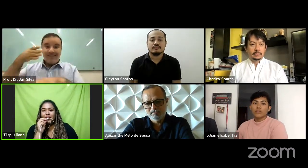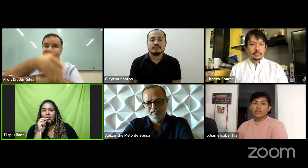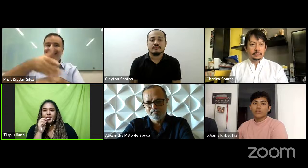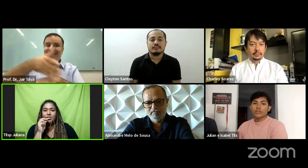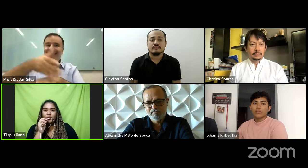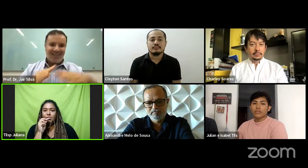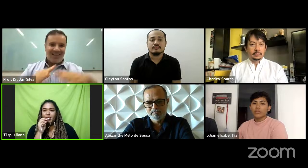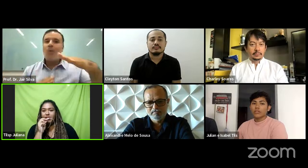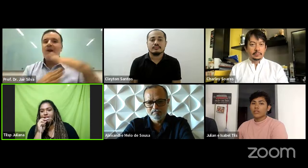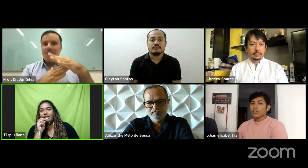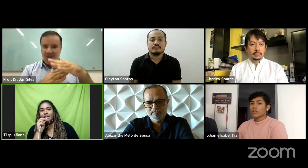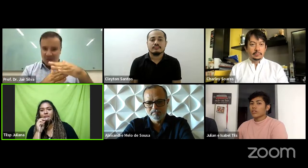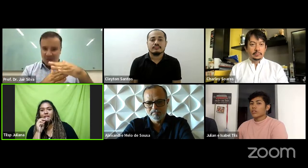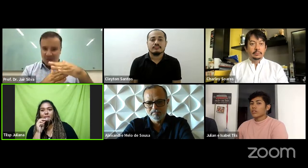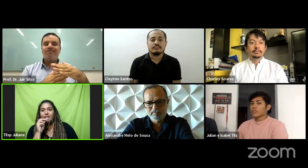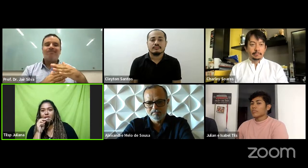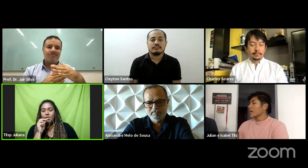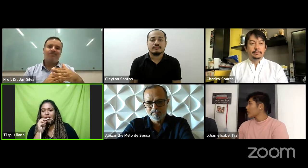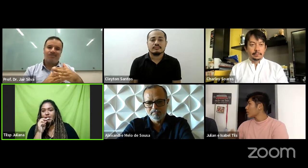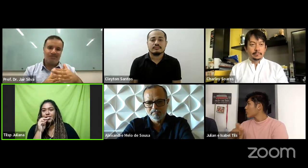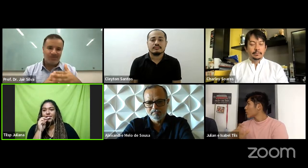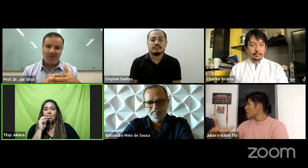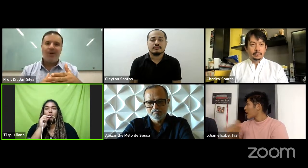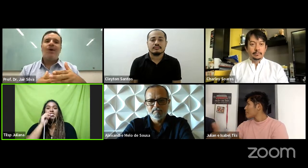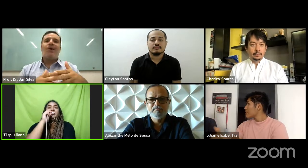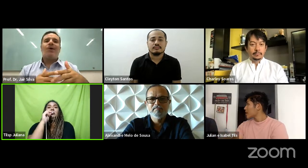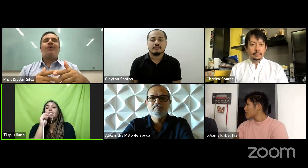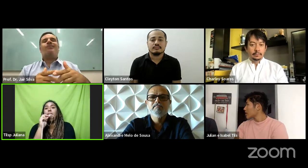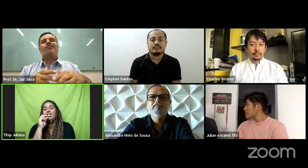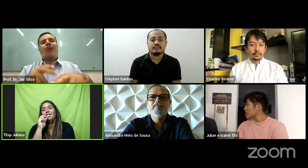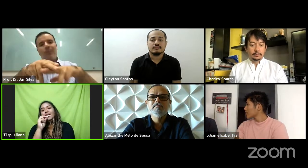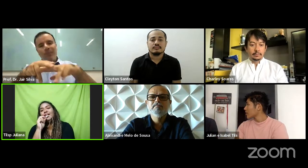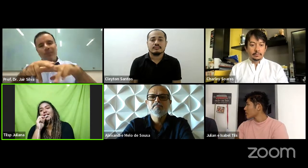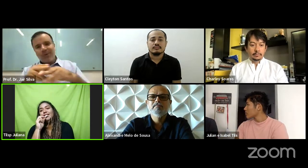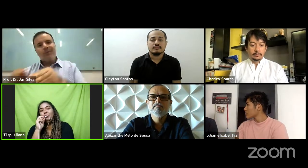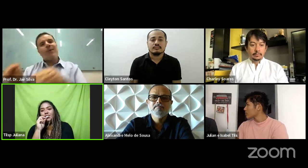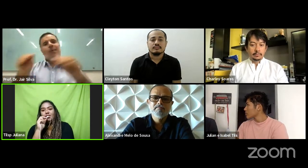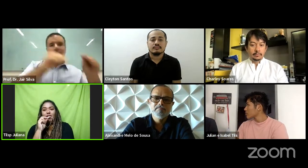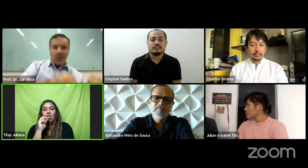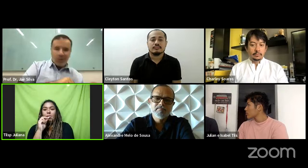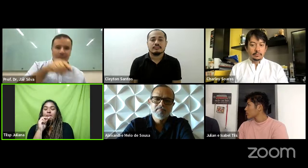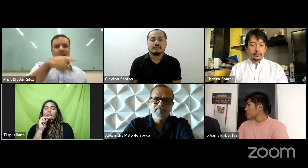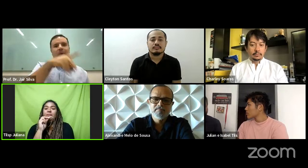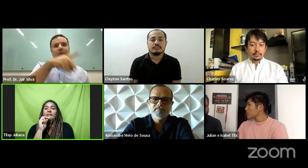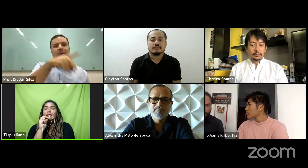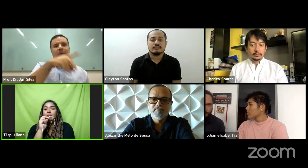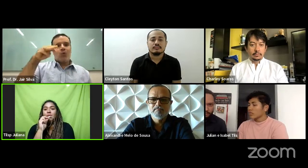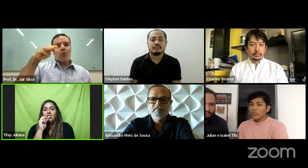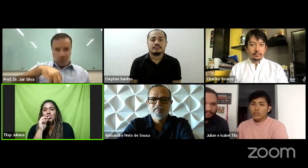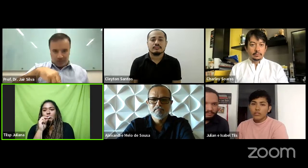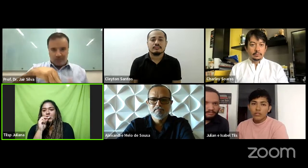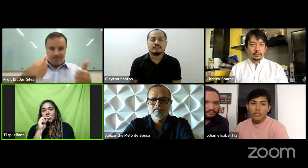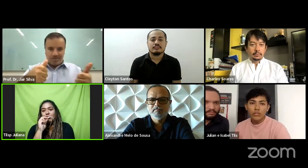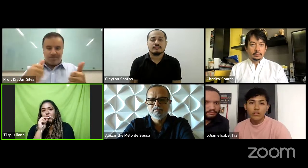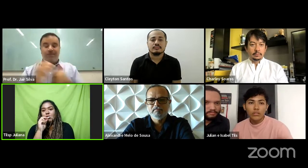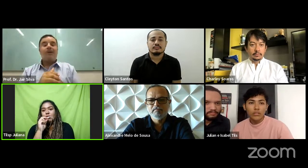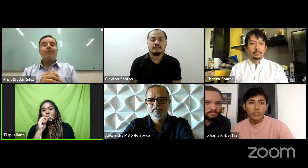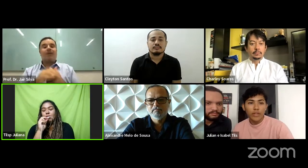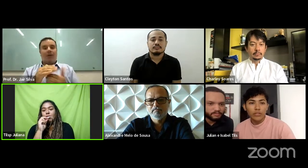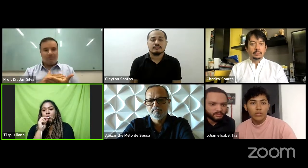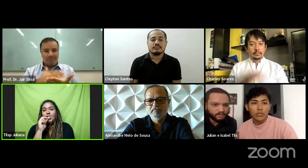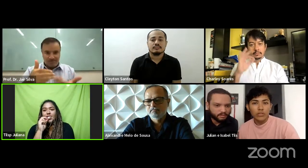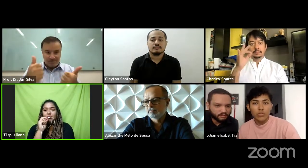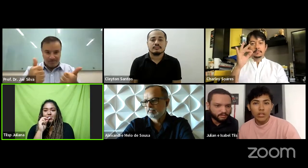Realmente não consegui usar o Streamyard, tinha muitas pessoas, a gente acabou atingindo o limite da plataforma, então por isso nós